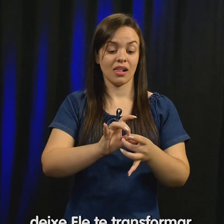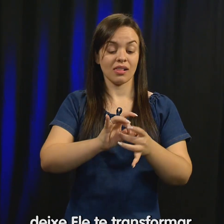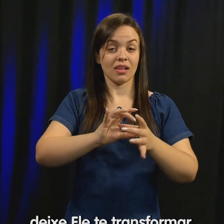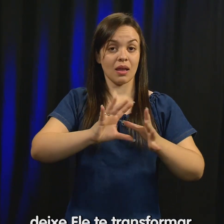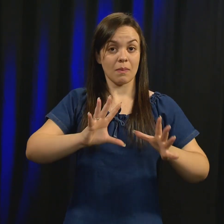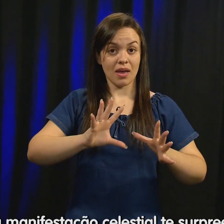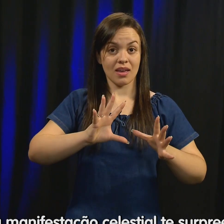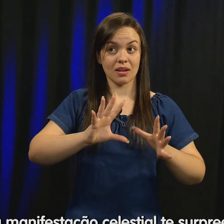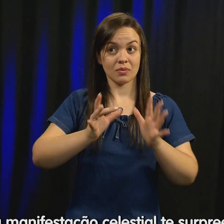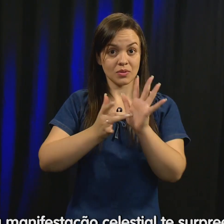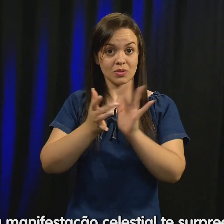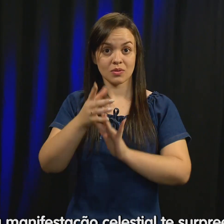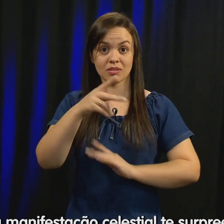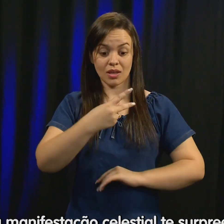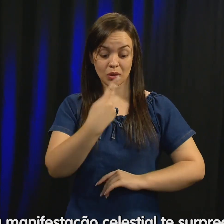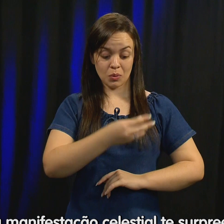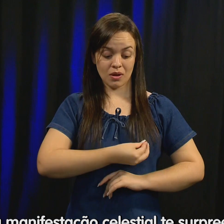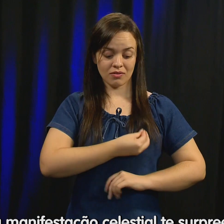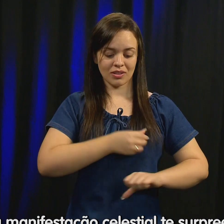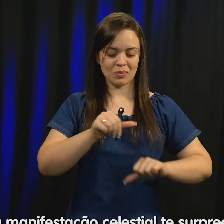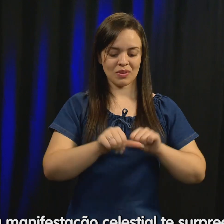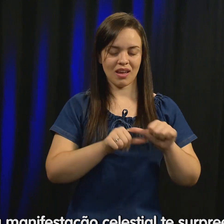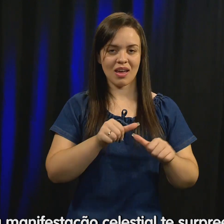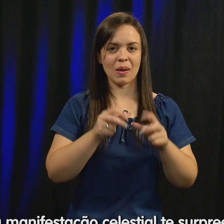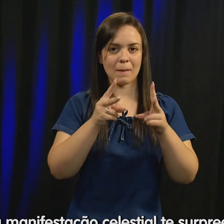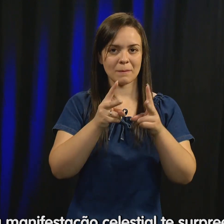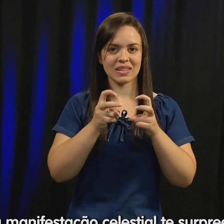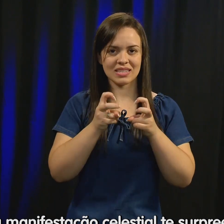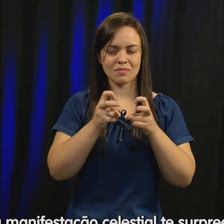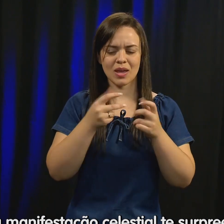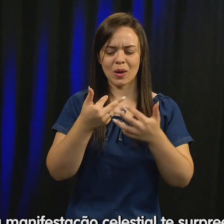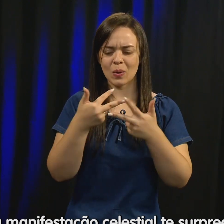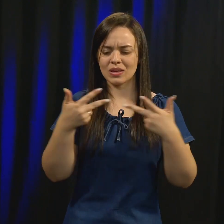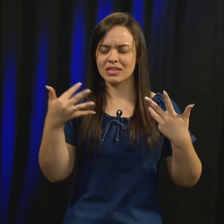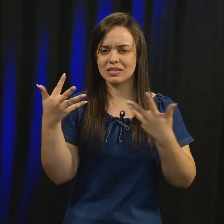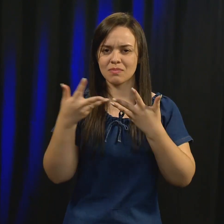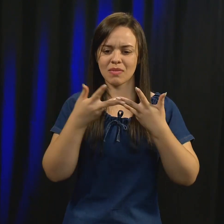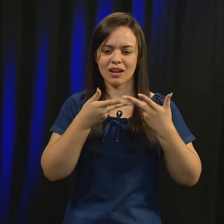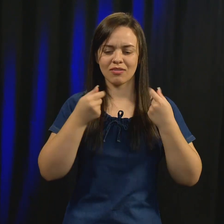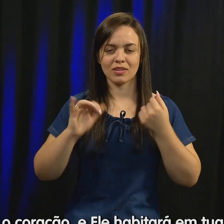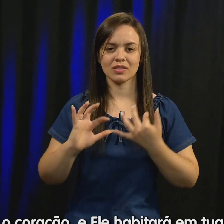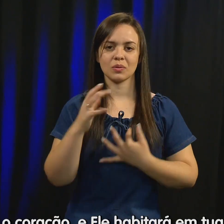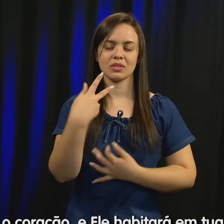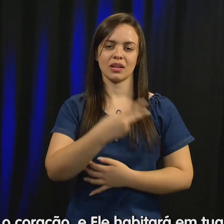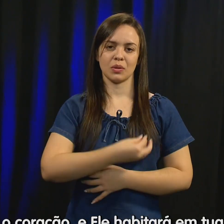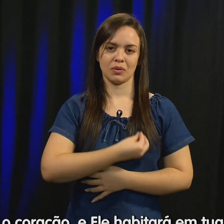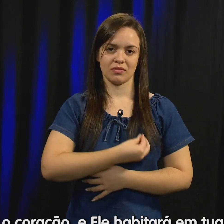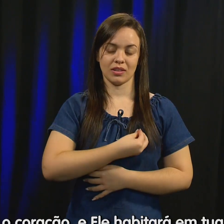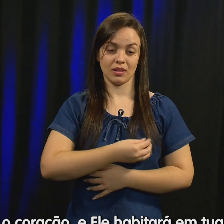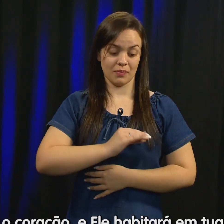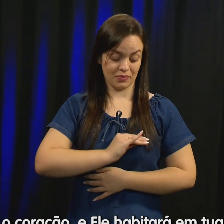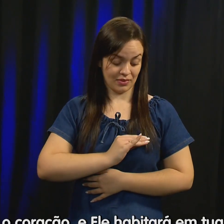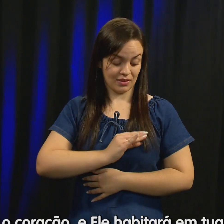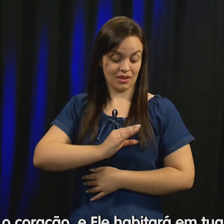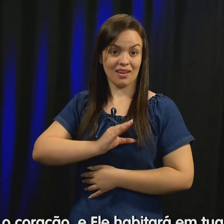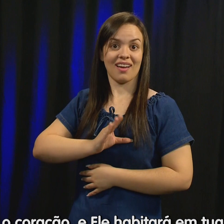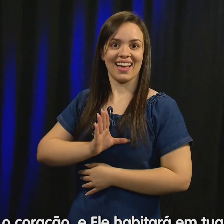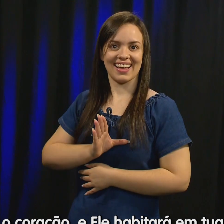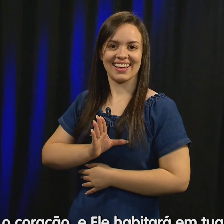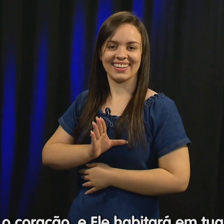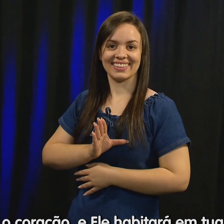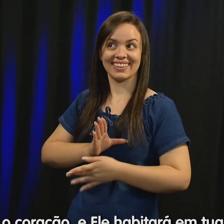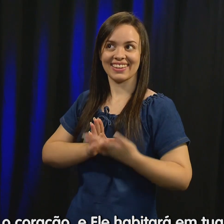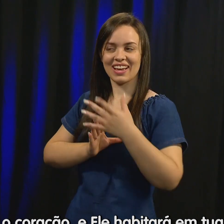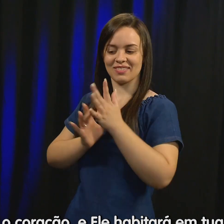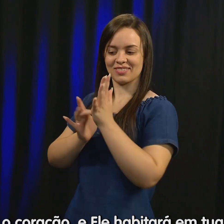te transformar e verás a manifestação celestial te surpreendendo. Abra o coração e ele